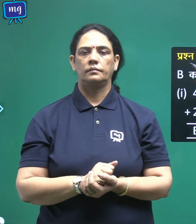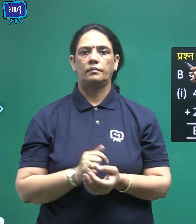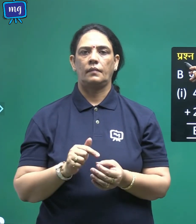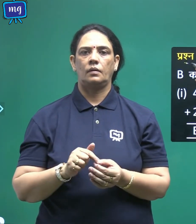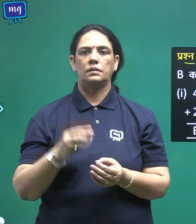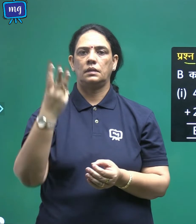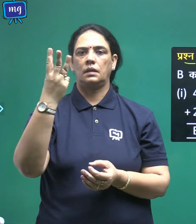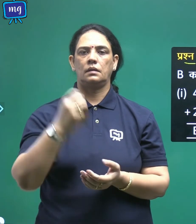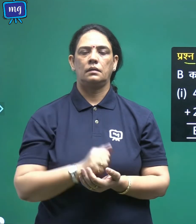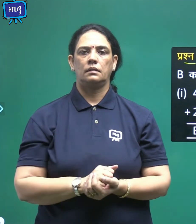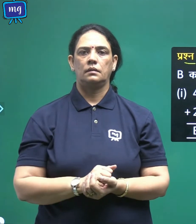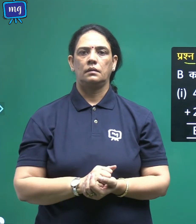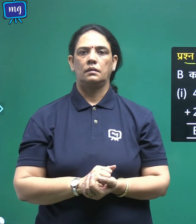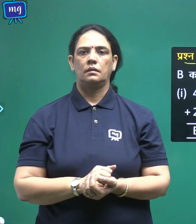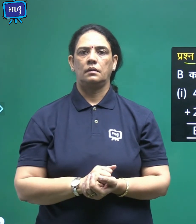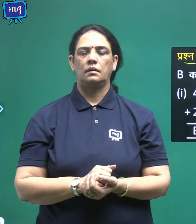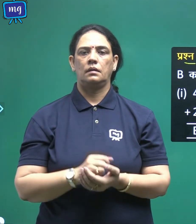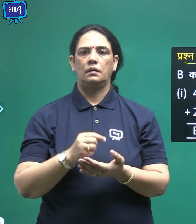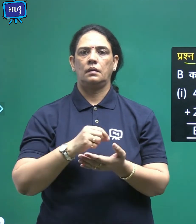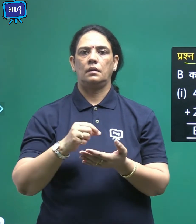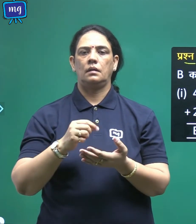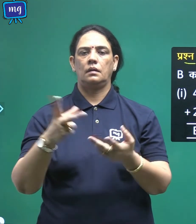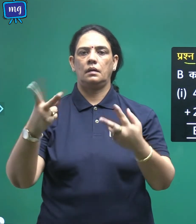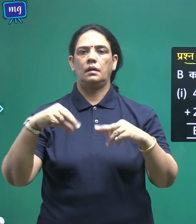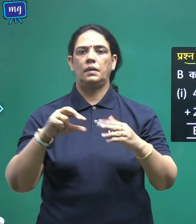प्रश्न 3, निम्नलिखित में